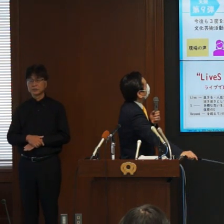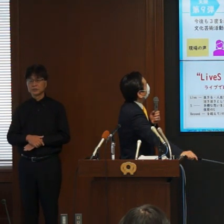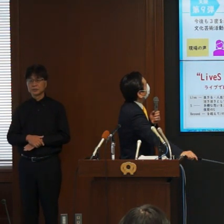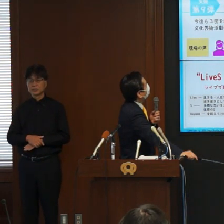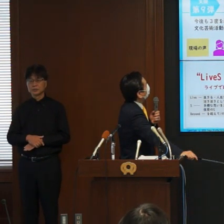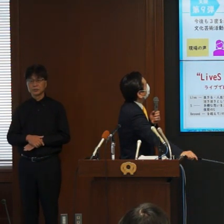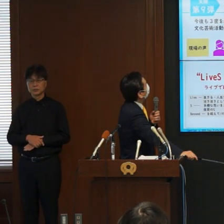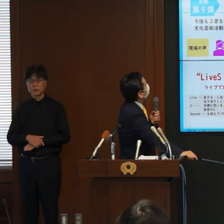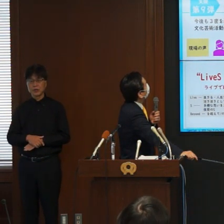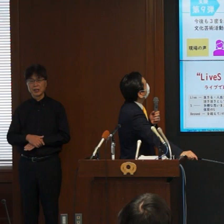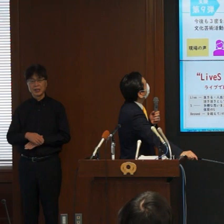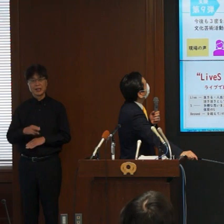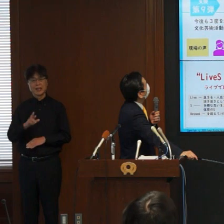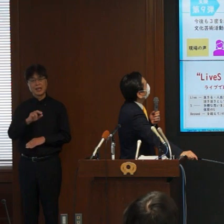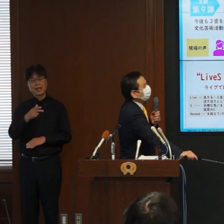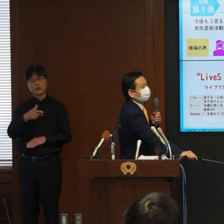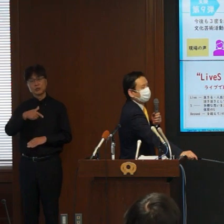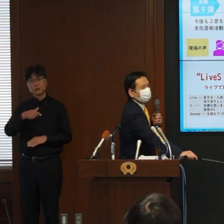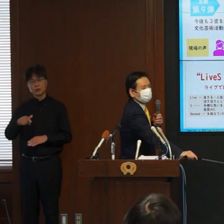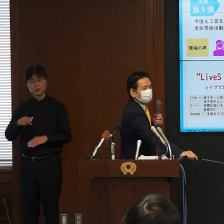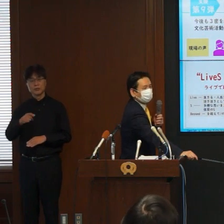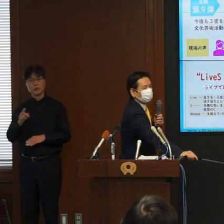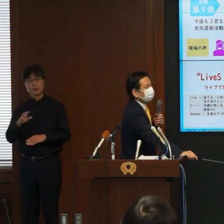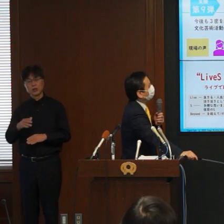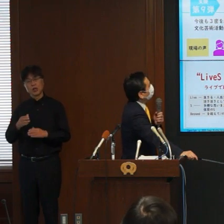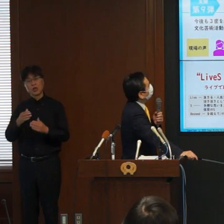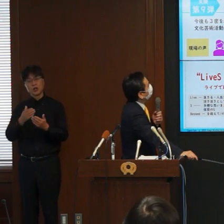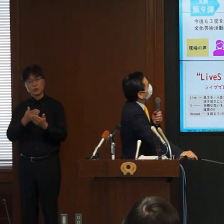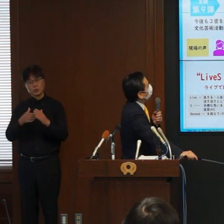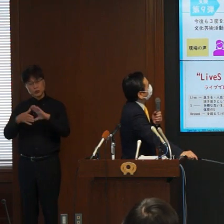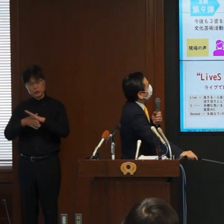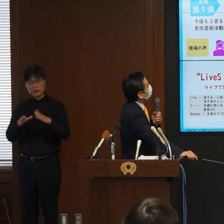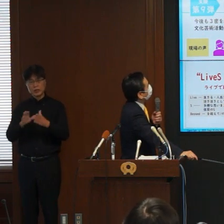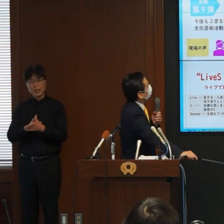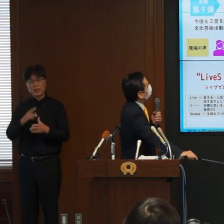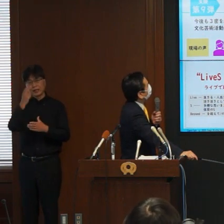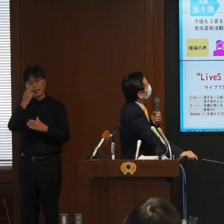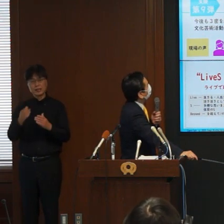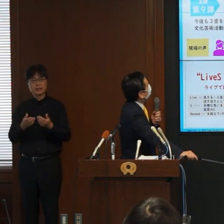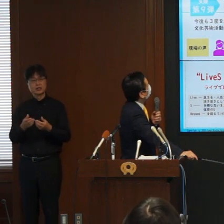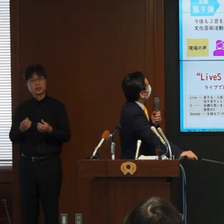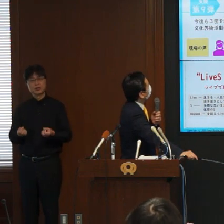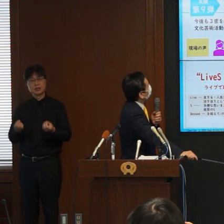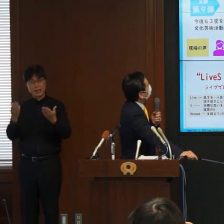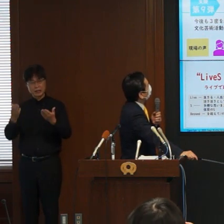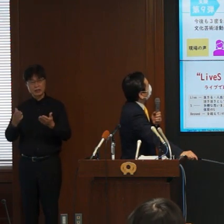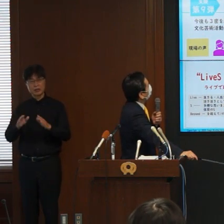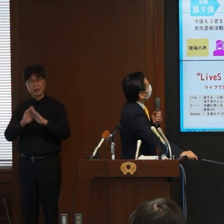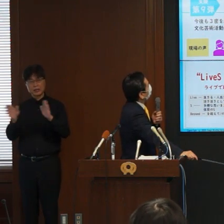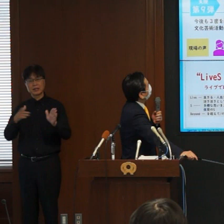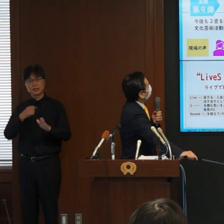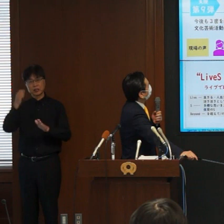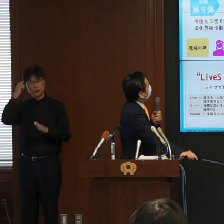ライブズビヨンド文化芸術祭というものを開催したいと思っています。